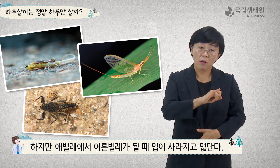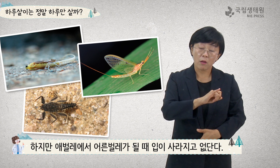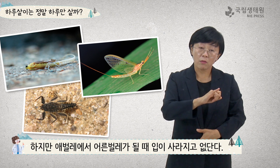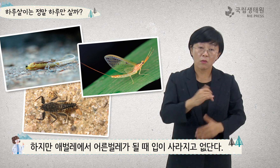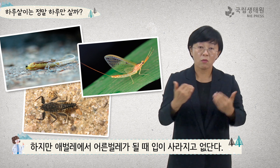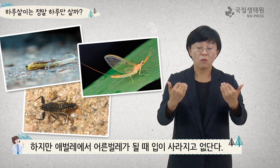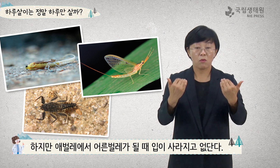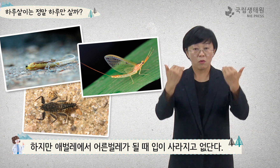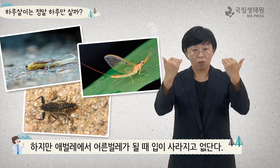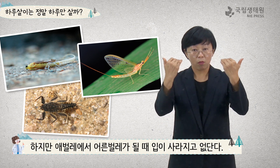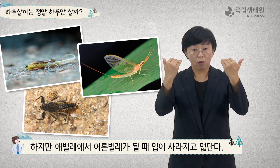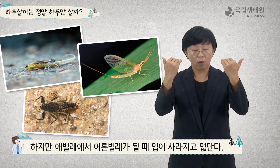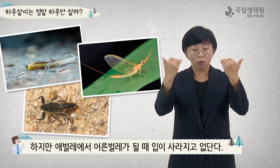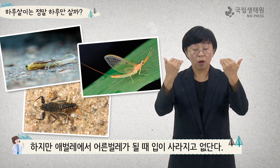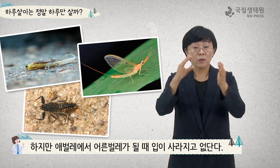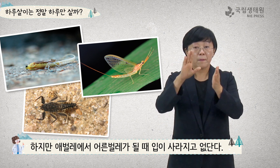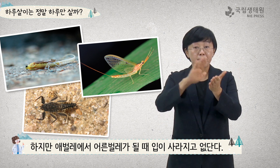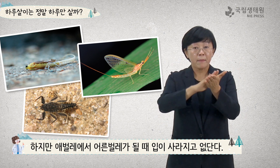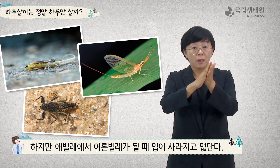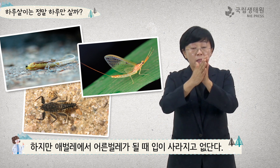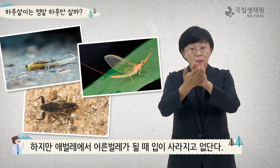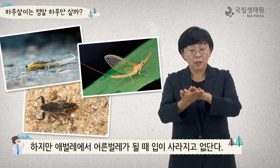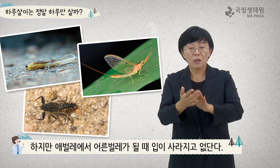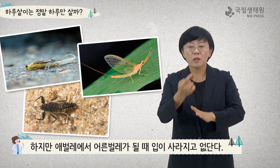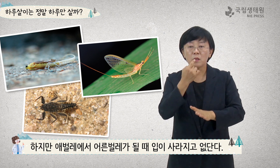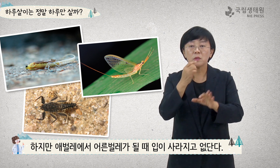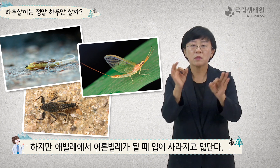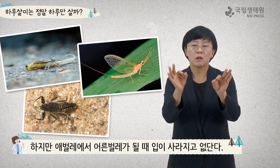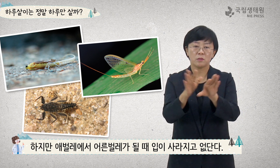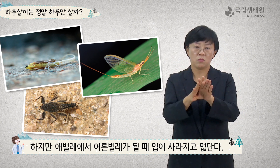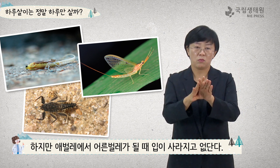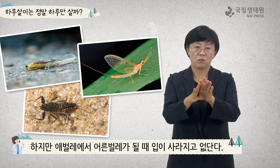다 자란 하루살이가 애벌레 시기에 비해 짧게 사는 건